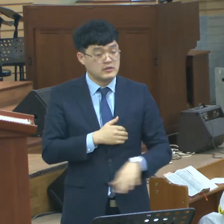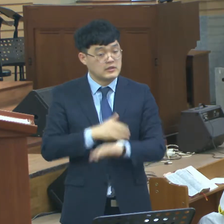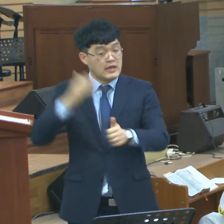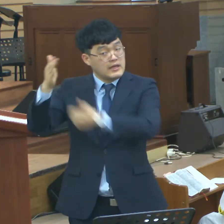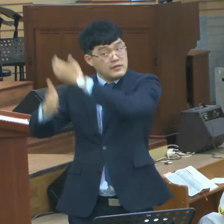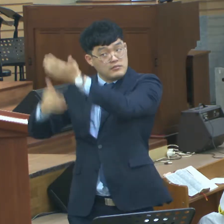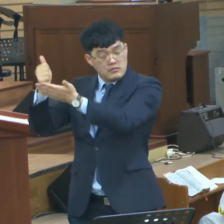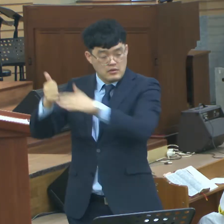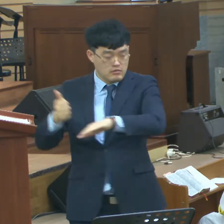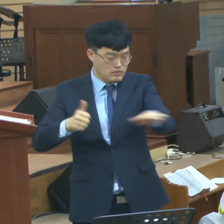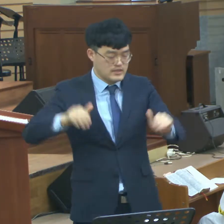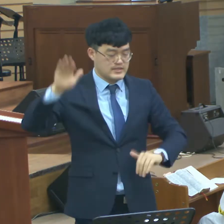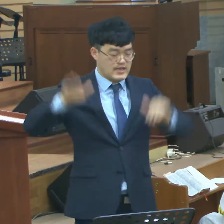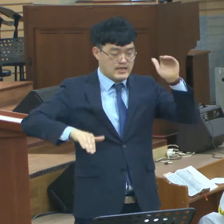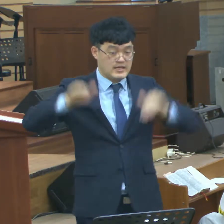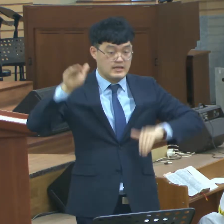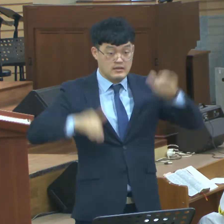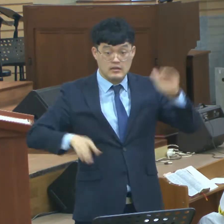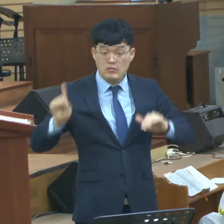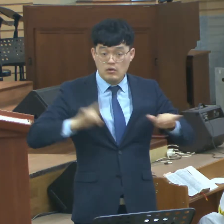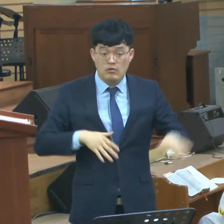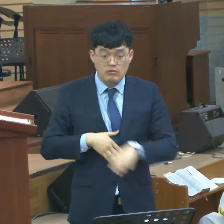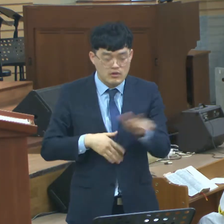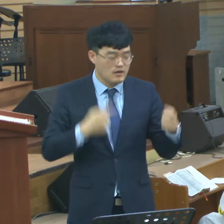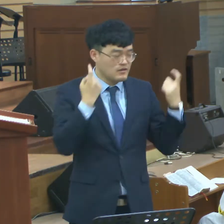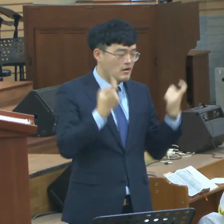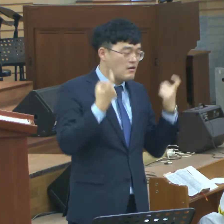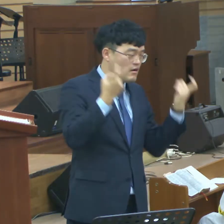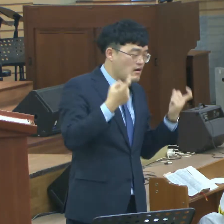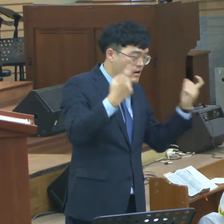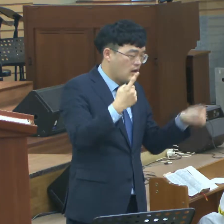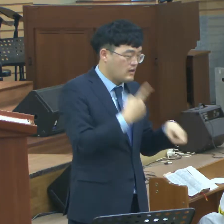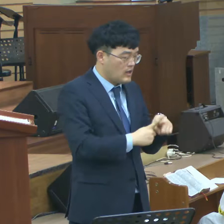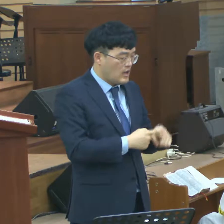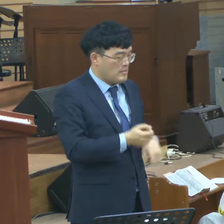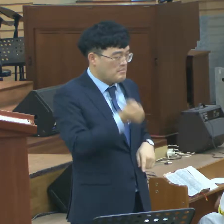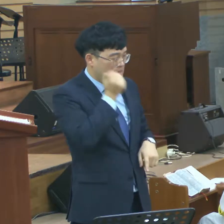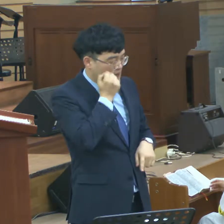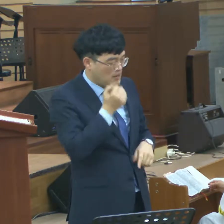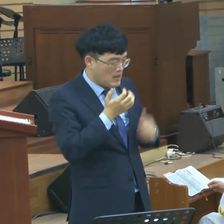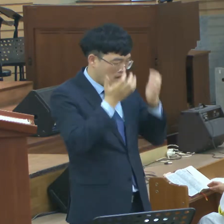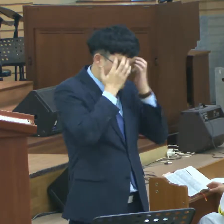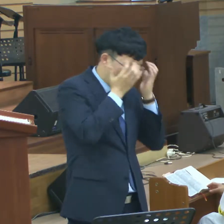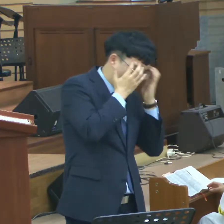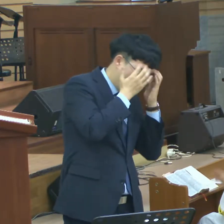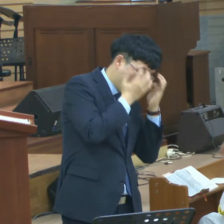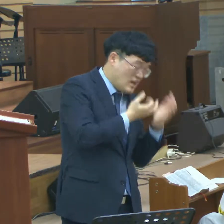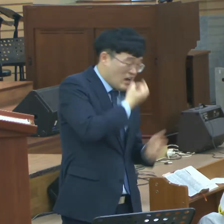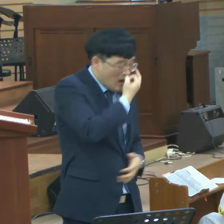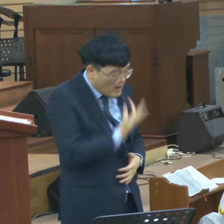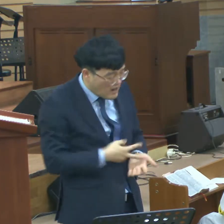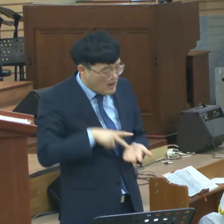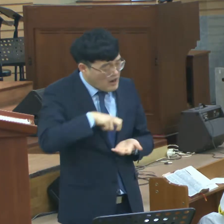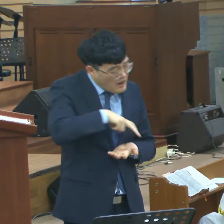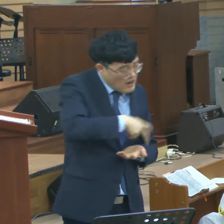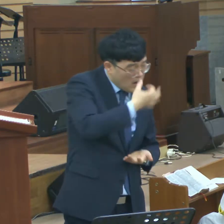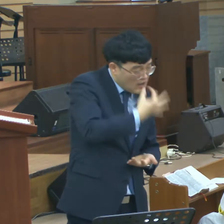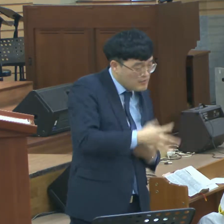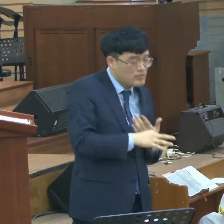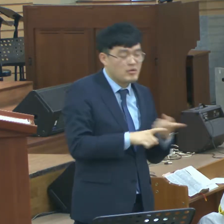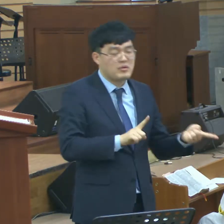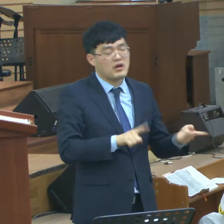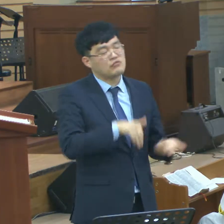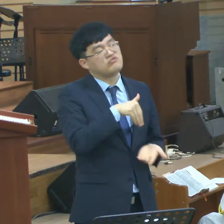여행을 가서 너무 큰 어려움을 당하면 이런 마음이 들어요. 오지 말걸. 내가 이렇게 어려움이 당한 줄 알았으면 안